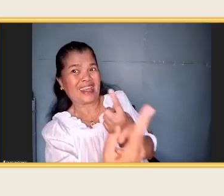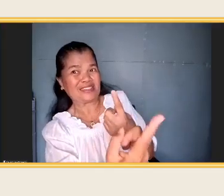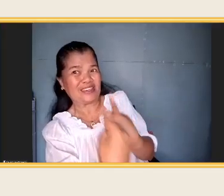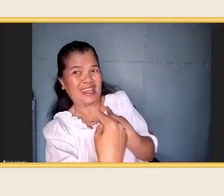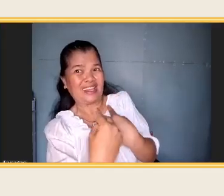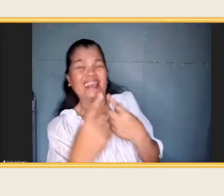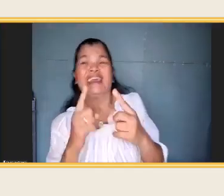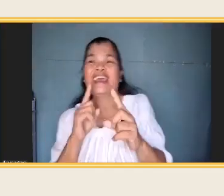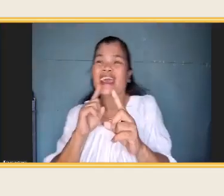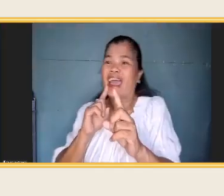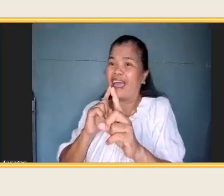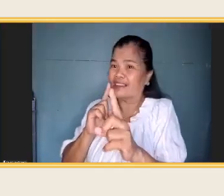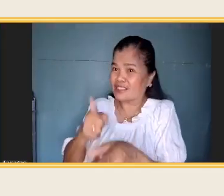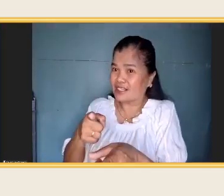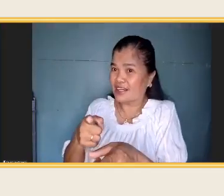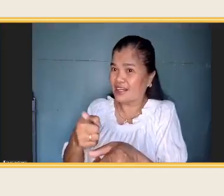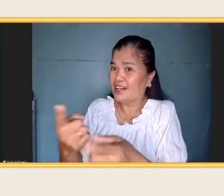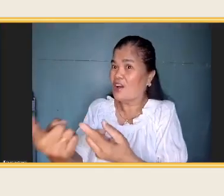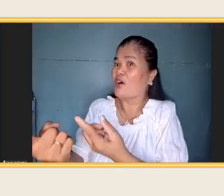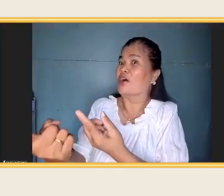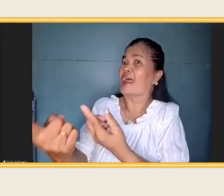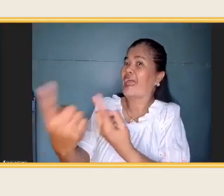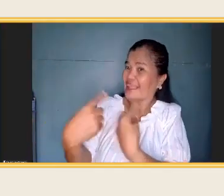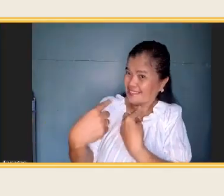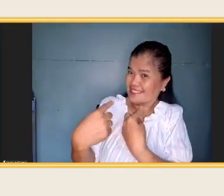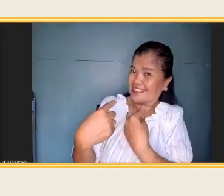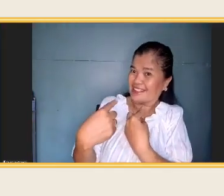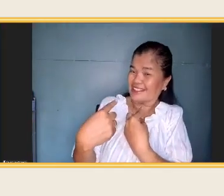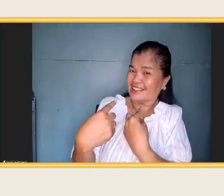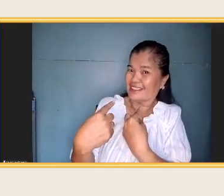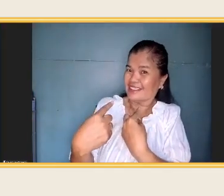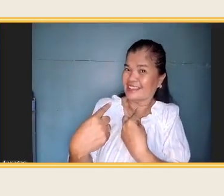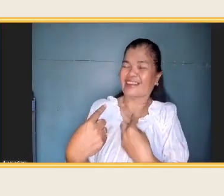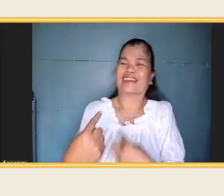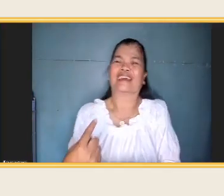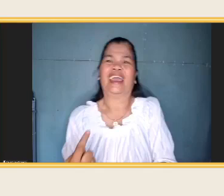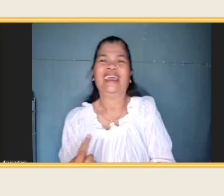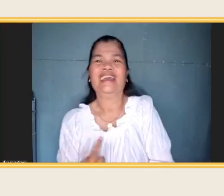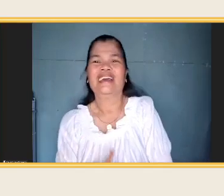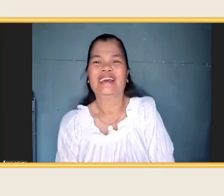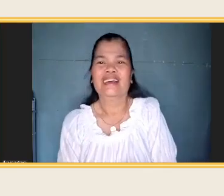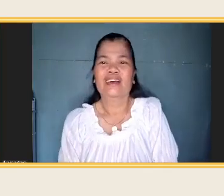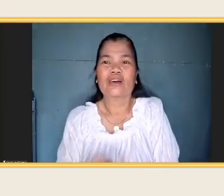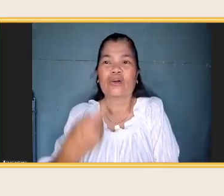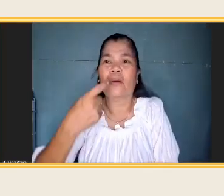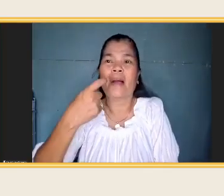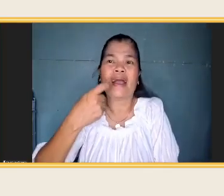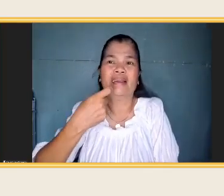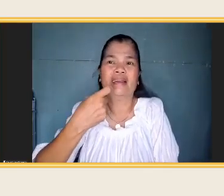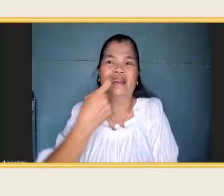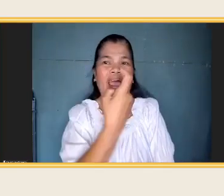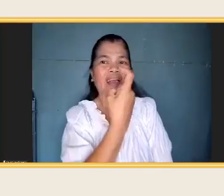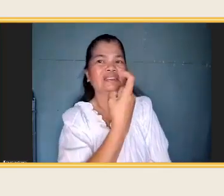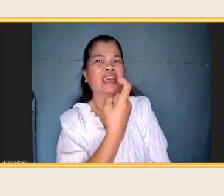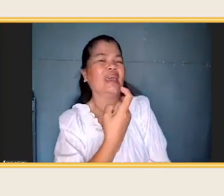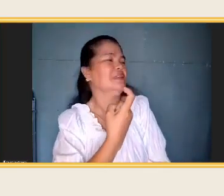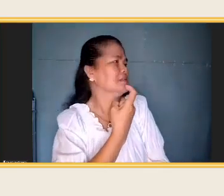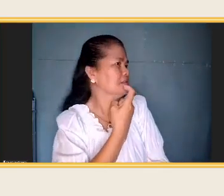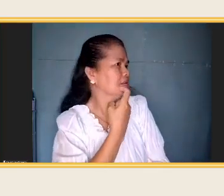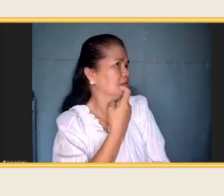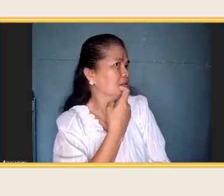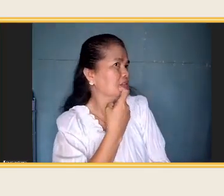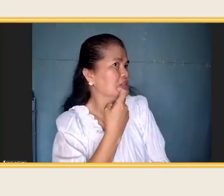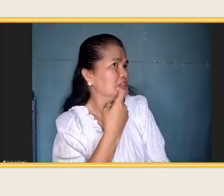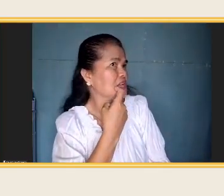sa'yo. Directional. Answer or answer. Okay? Command. X